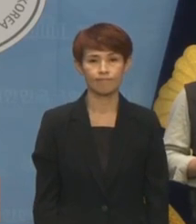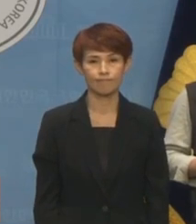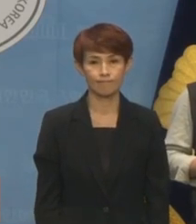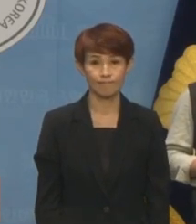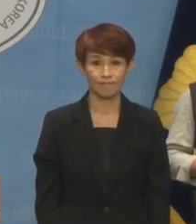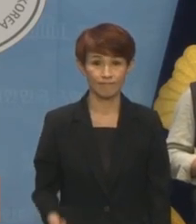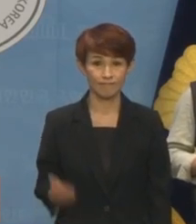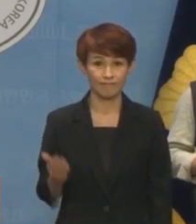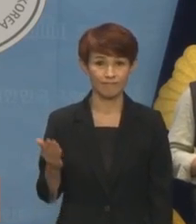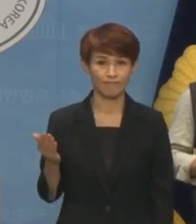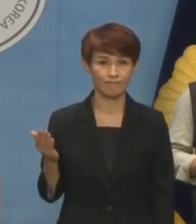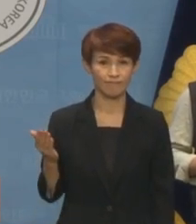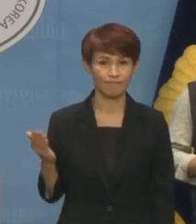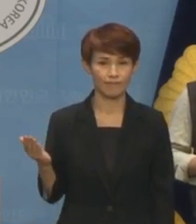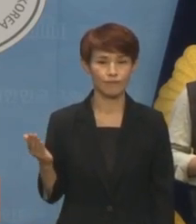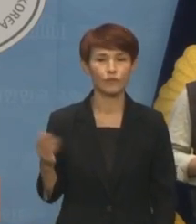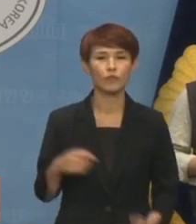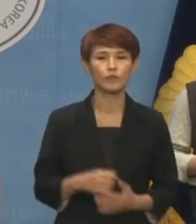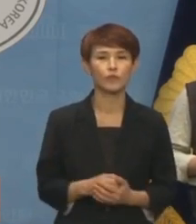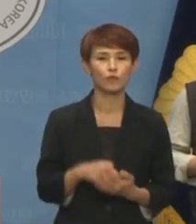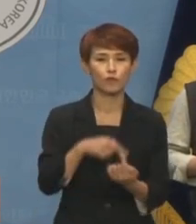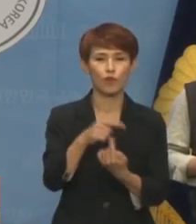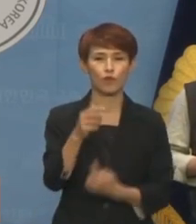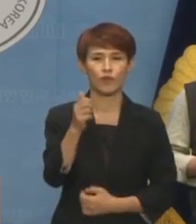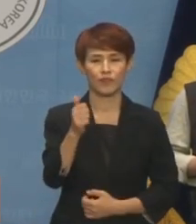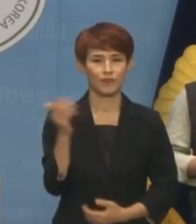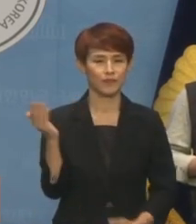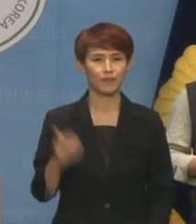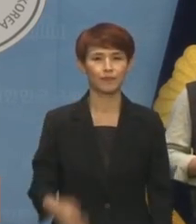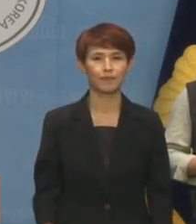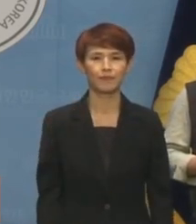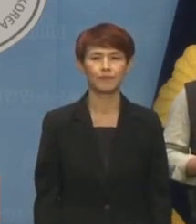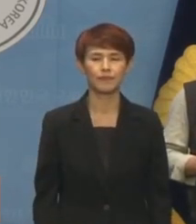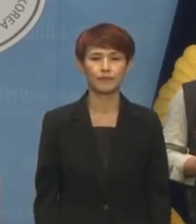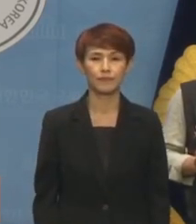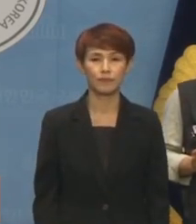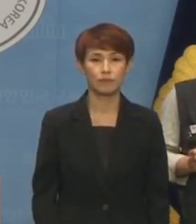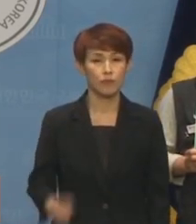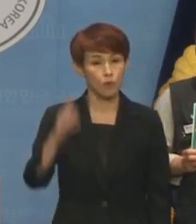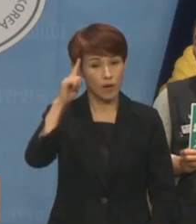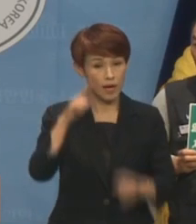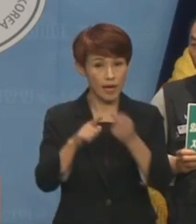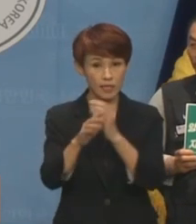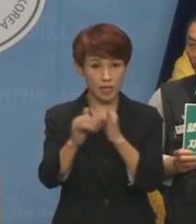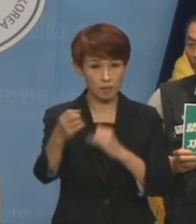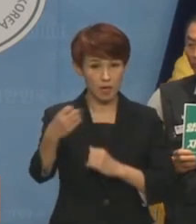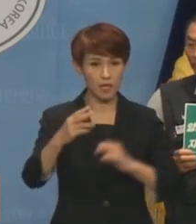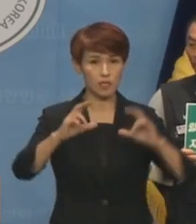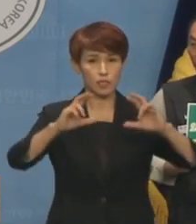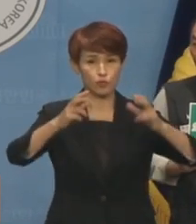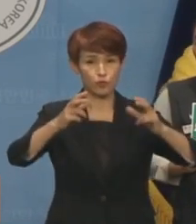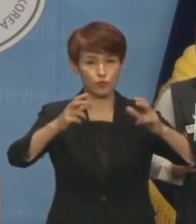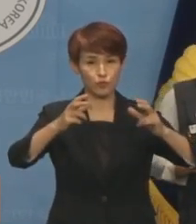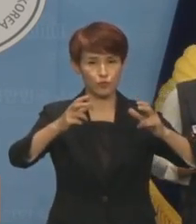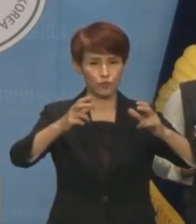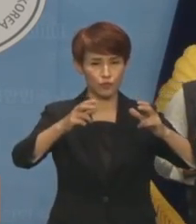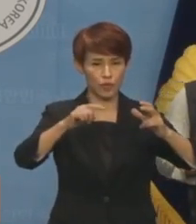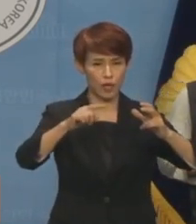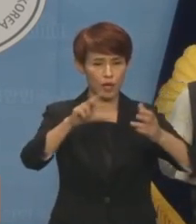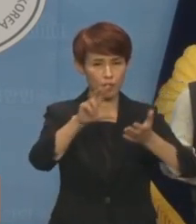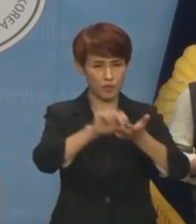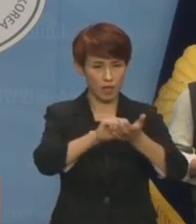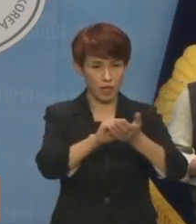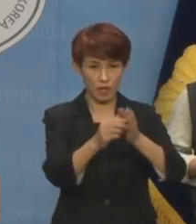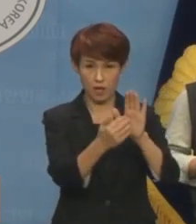네, 기후위기 비상행동 운영위원 맡고 있는 민정희입니다. 최근 과학자들은 지구의 기후 시스템 붕괴를 막기 위한